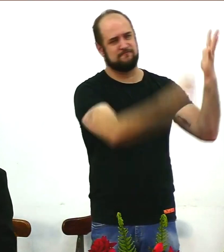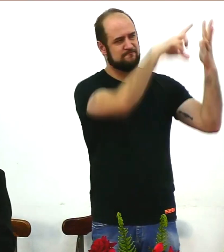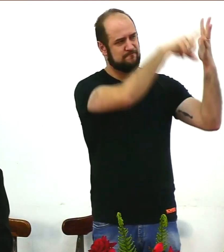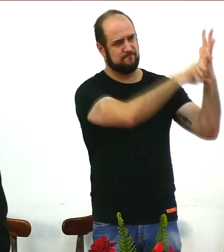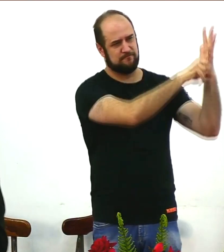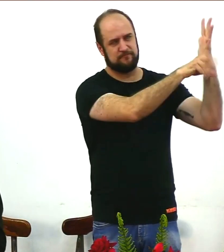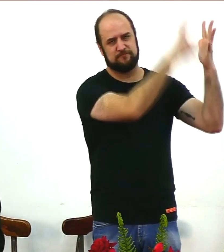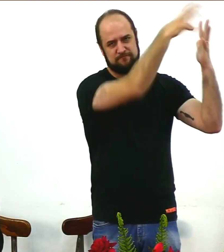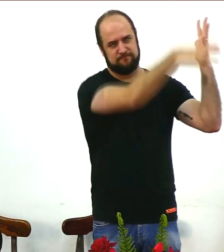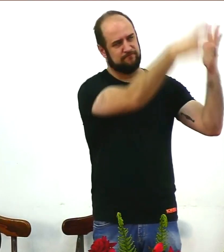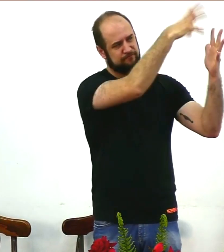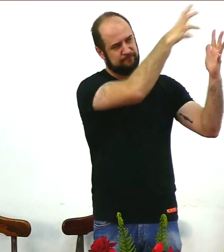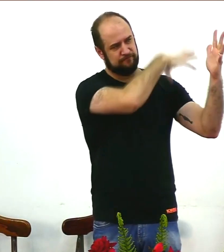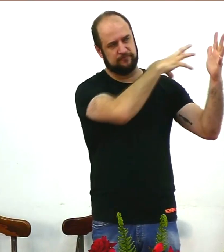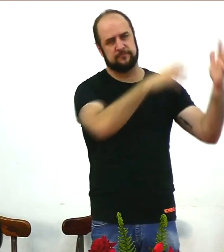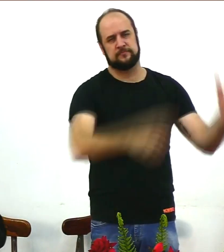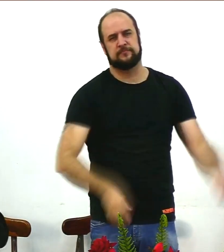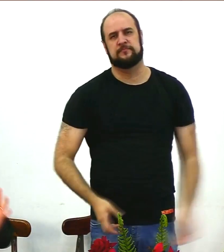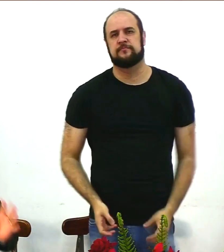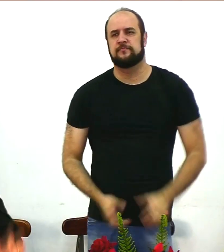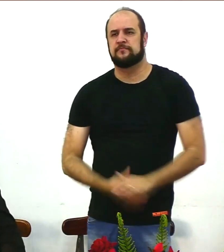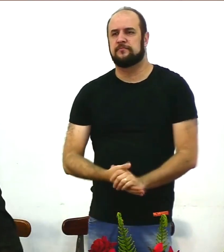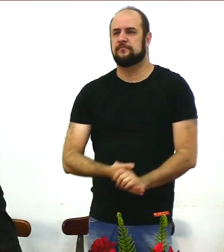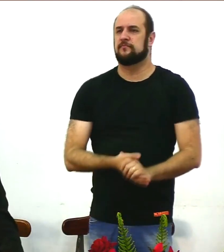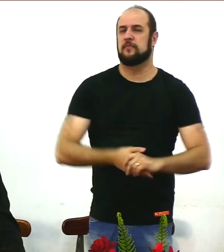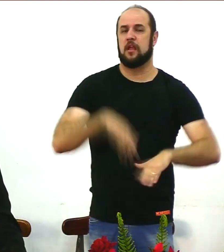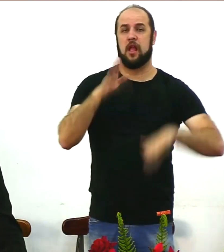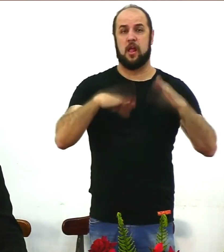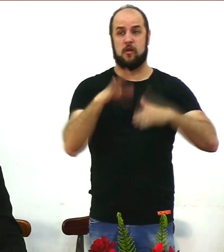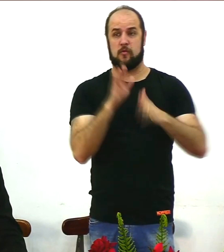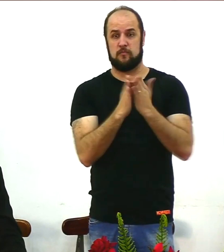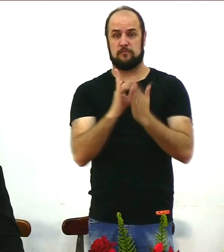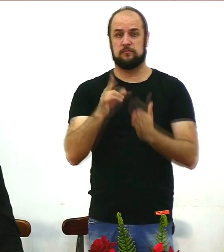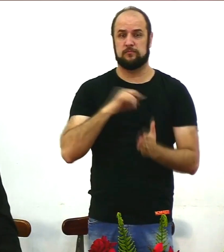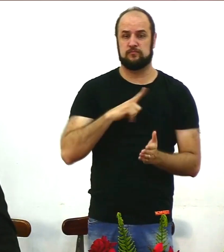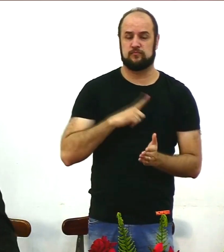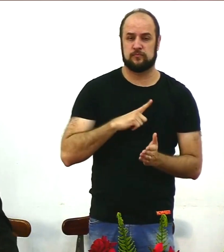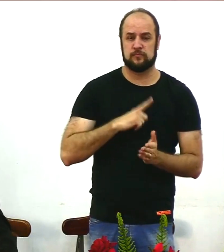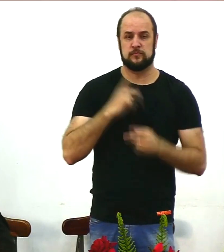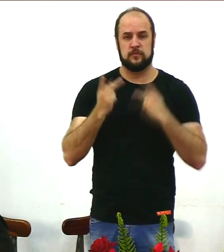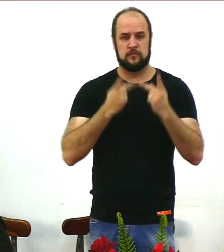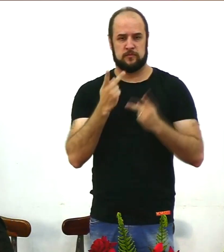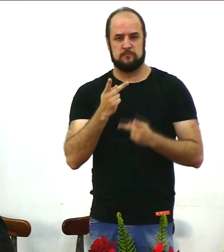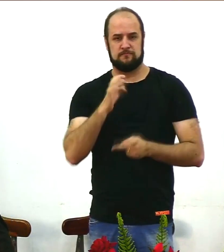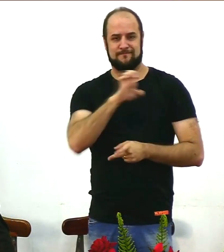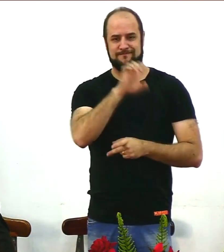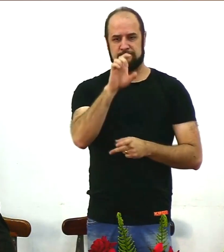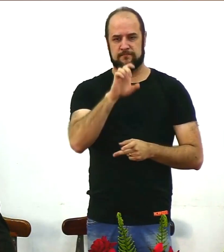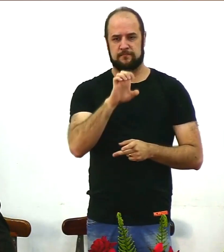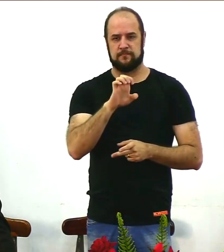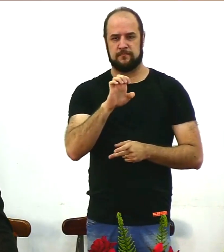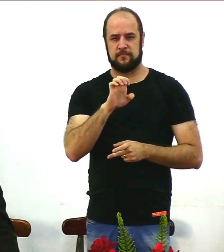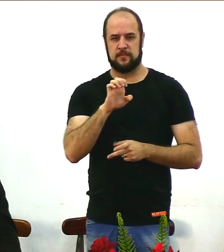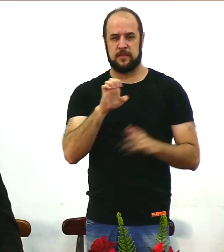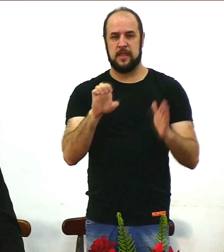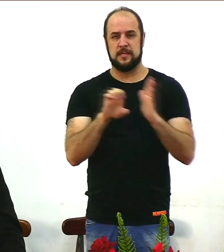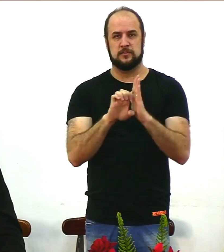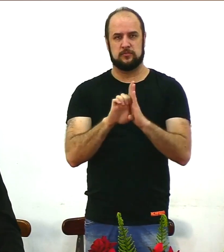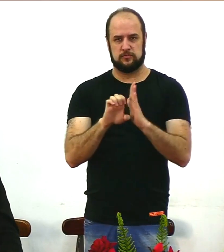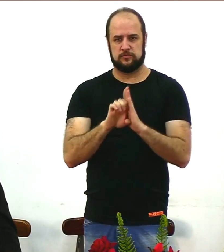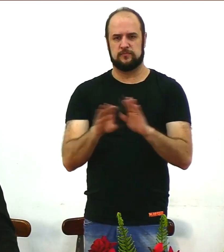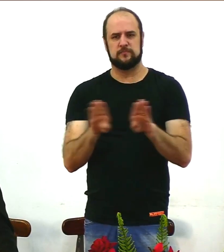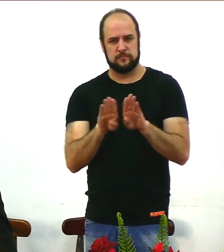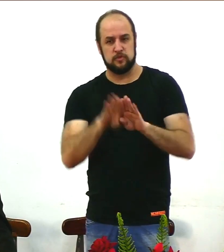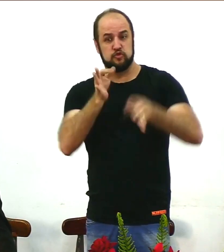as nossas harpas. Veja, eles andavam com as suas harpas e eles penduravam constantemente. É como se